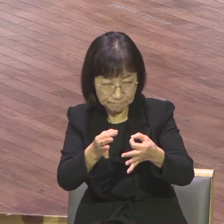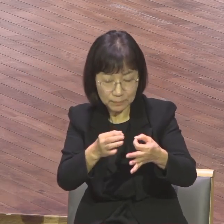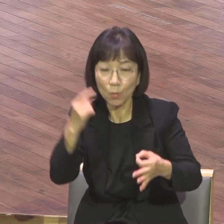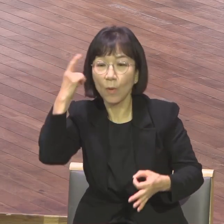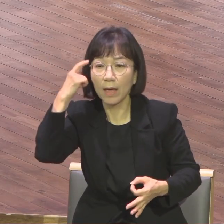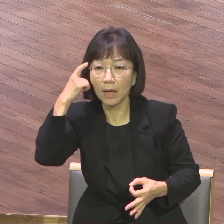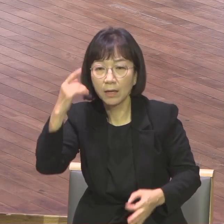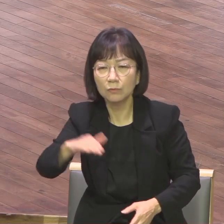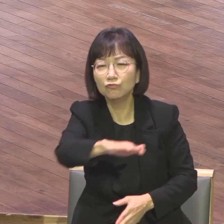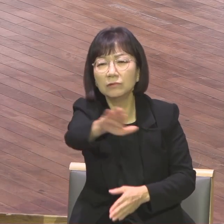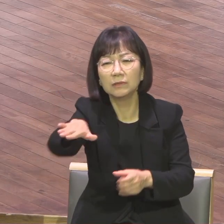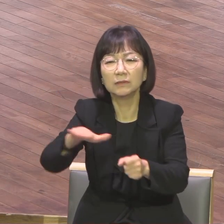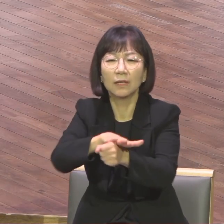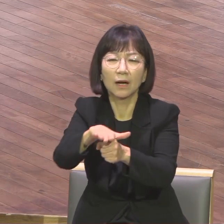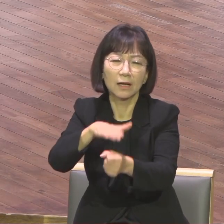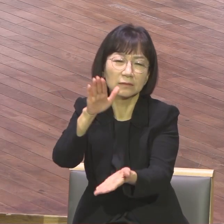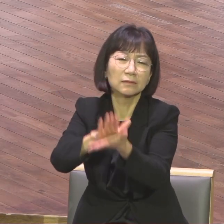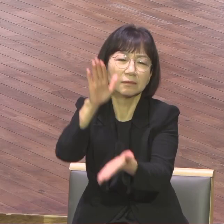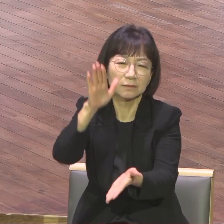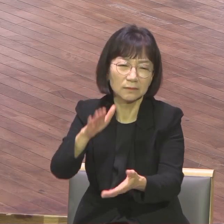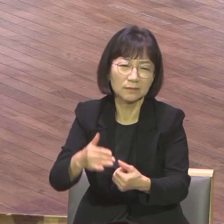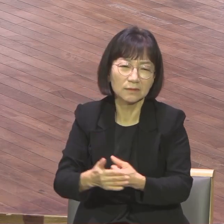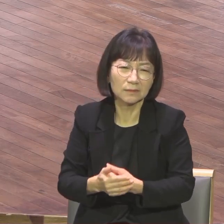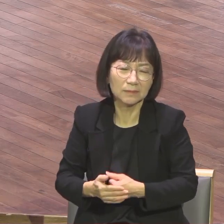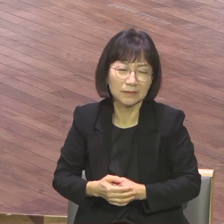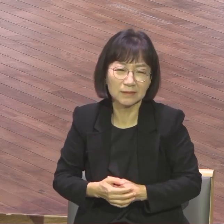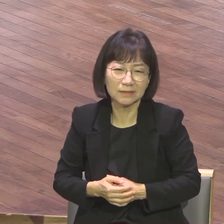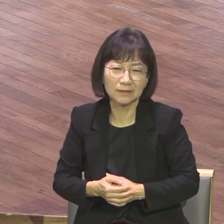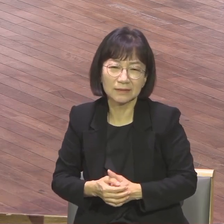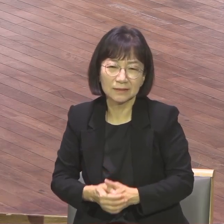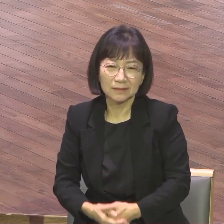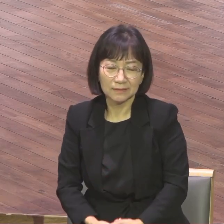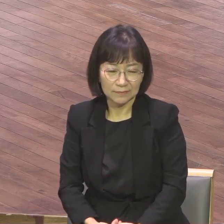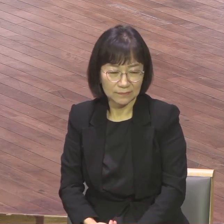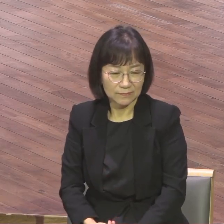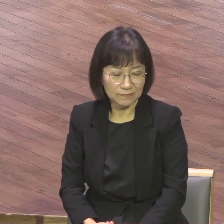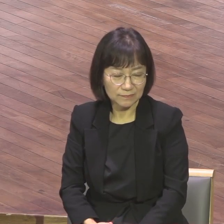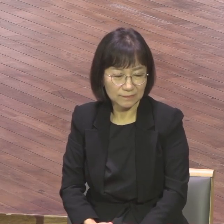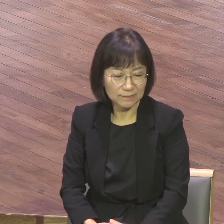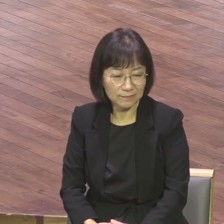시켜가면서까지 우리를 사랑하셨다. 이 말씀이에요, 지금 사도 요한이.